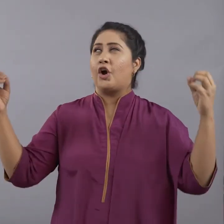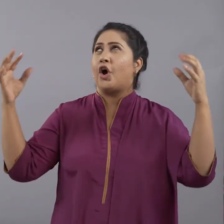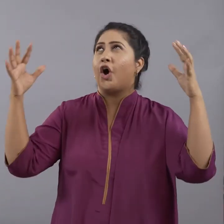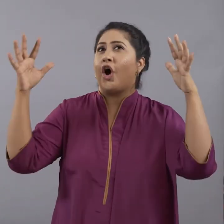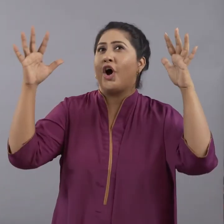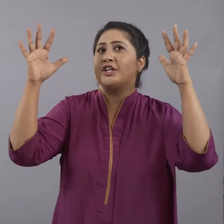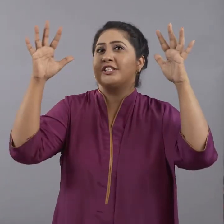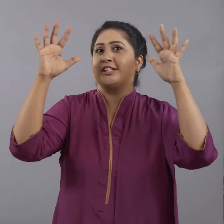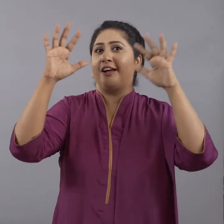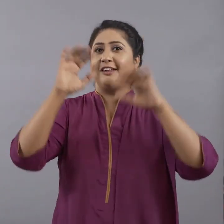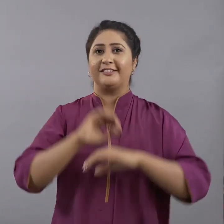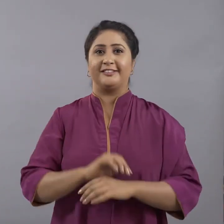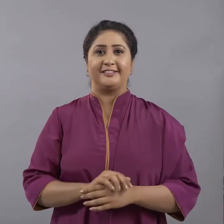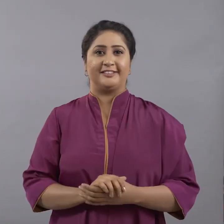रोशन,